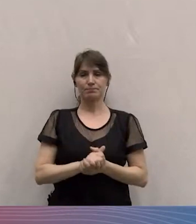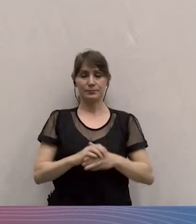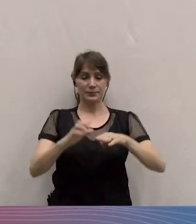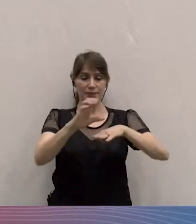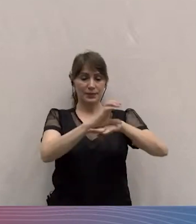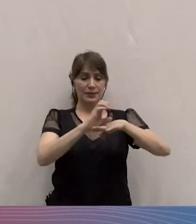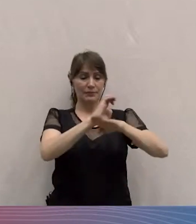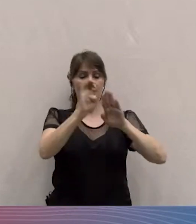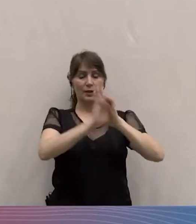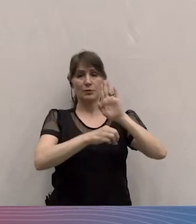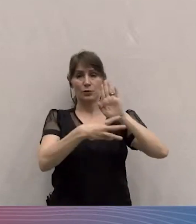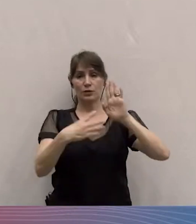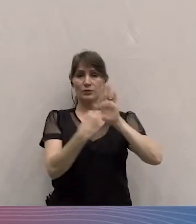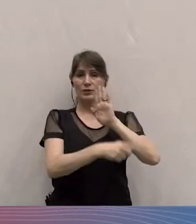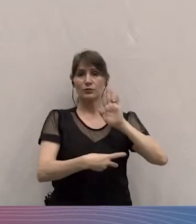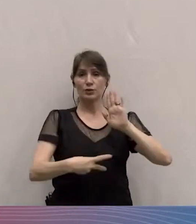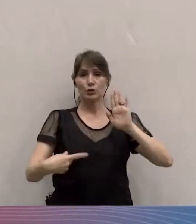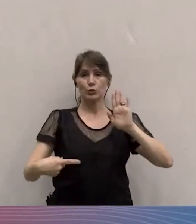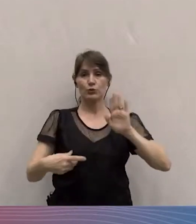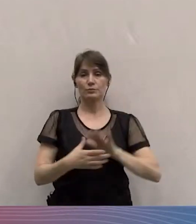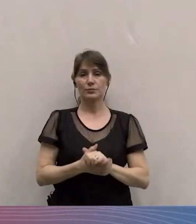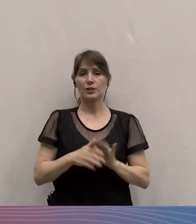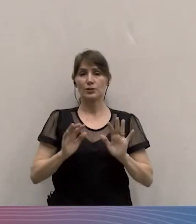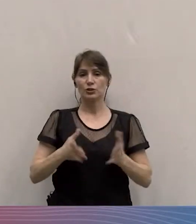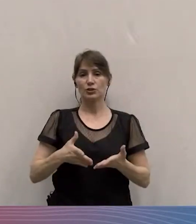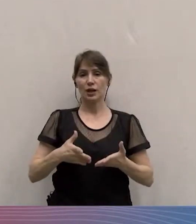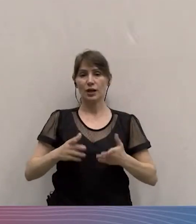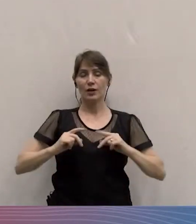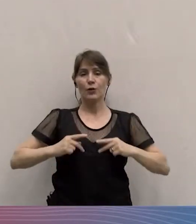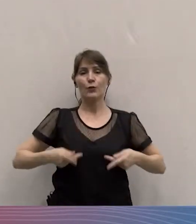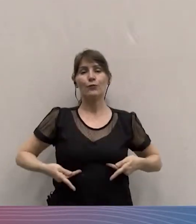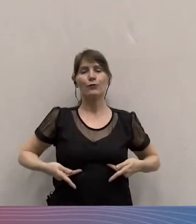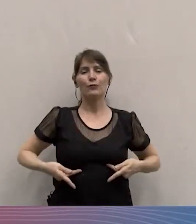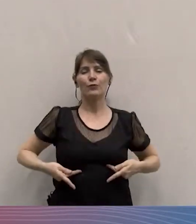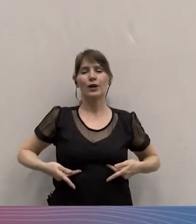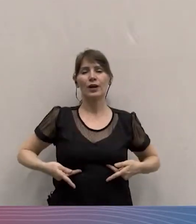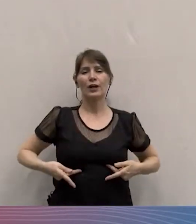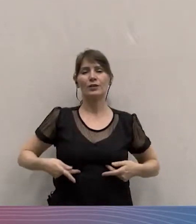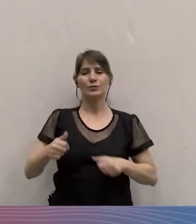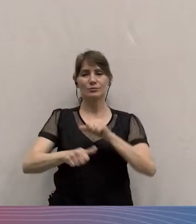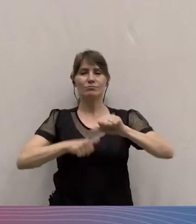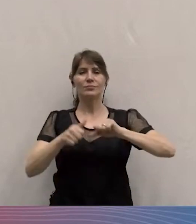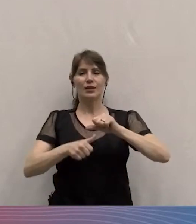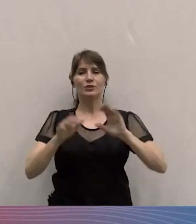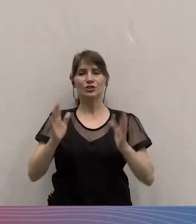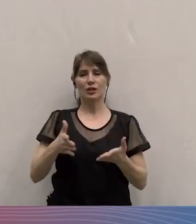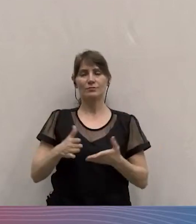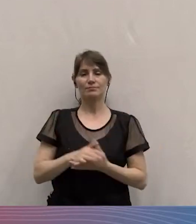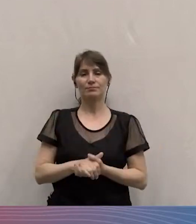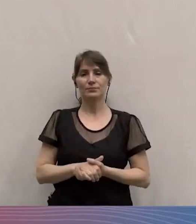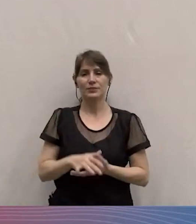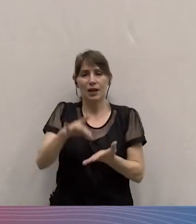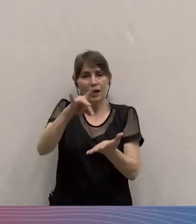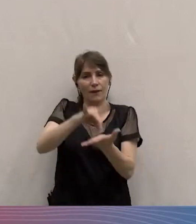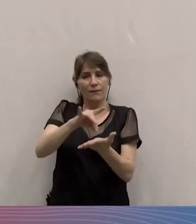Versículo 21 fala do velho homem. Se é que de fato o tendes ouvido e nele fosse instruído, segundo a verdade em Jesus, no